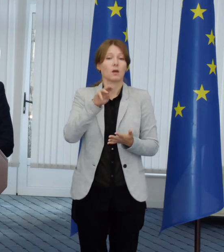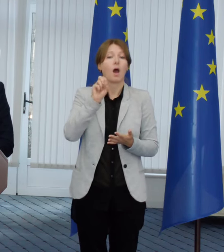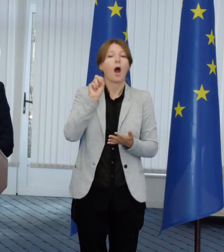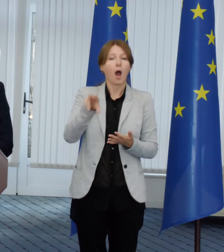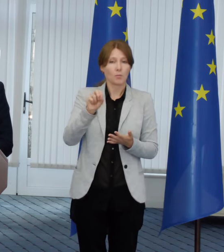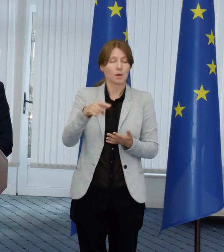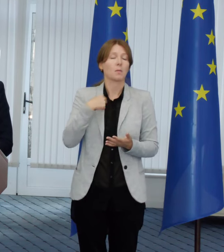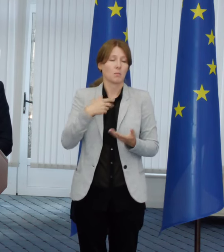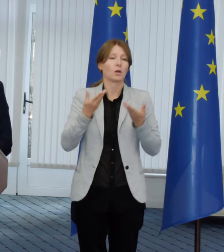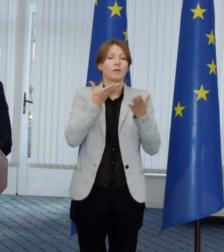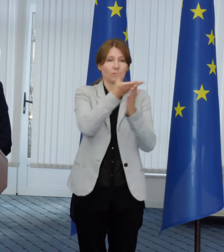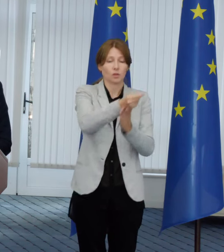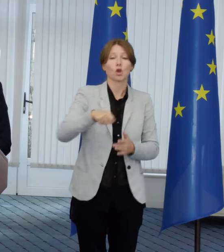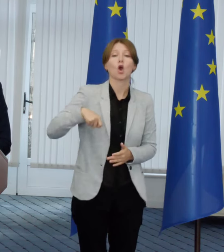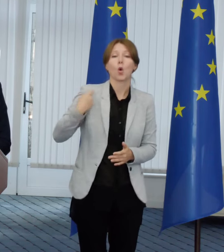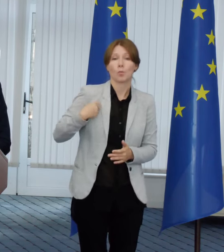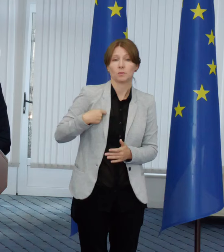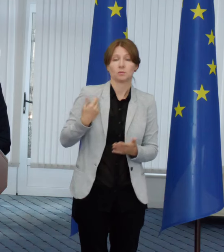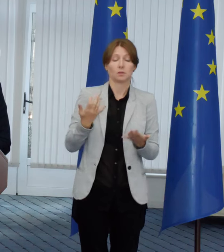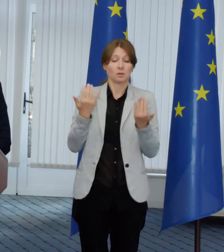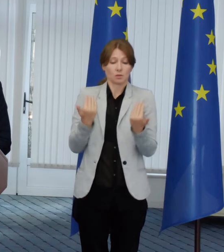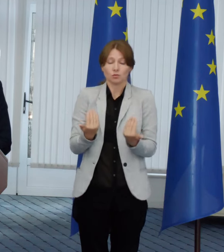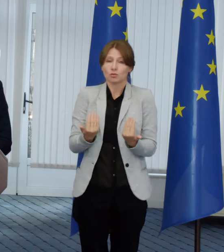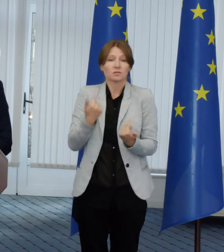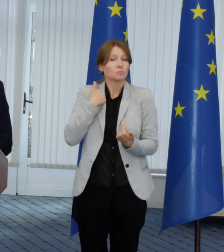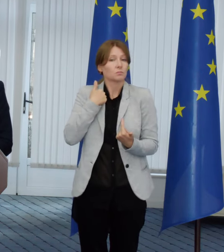plăți compensatorii. La moment, noi nu cunoaștem